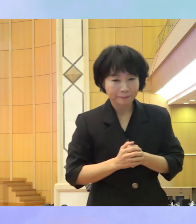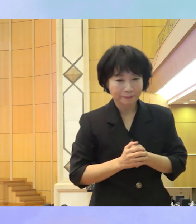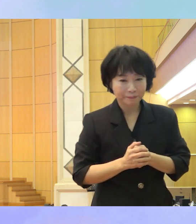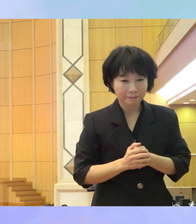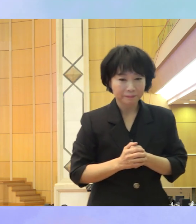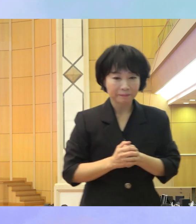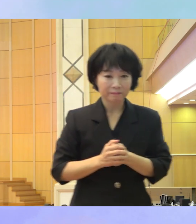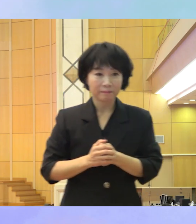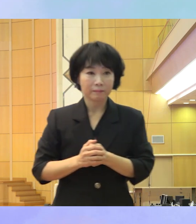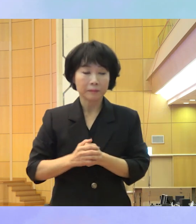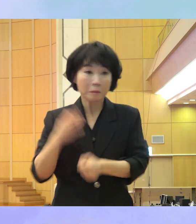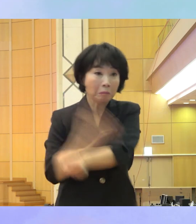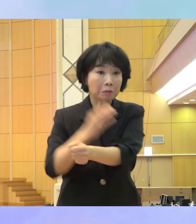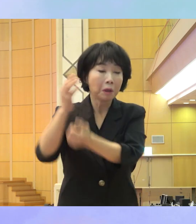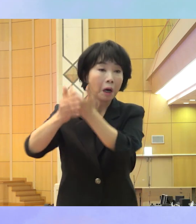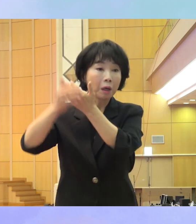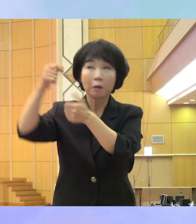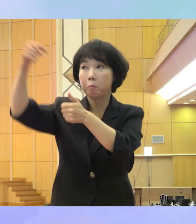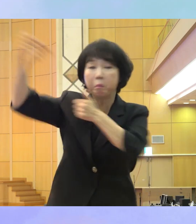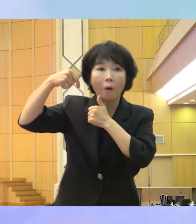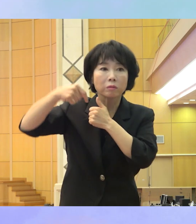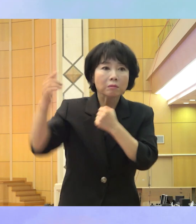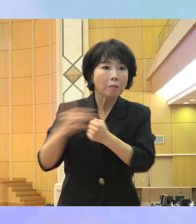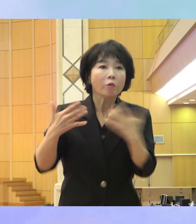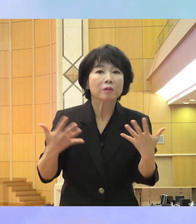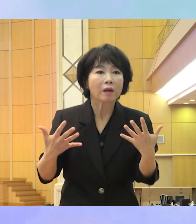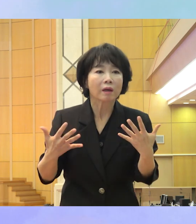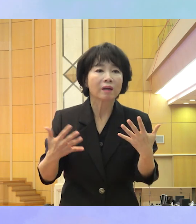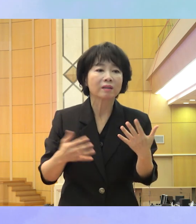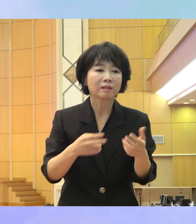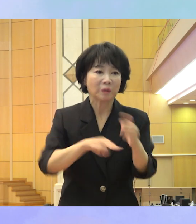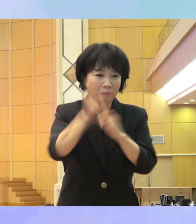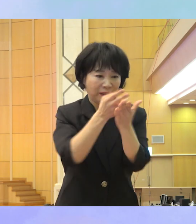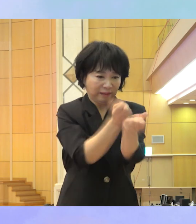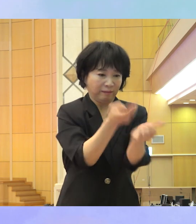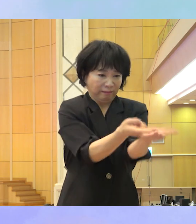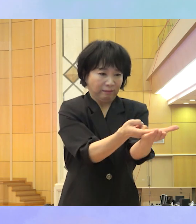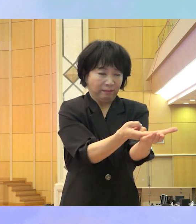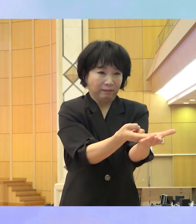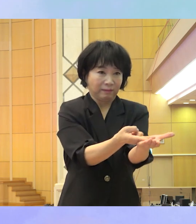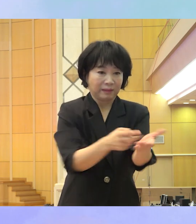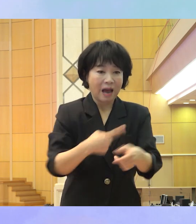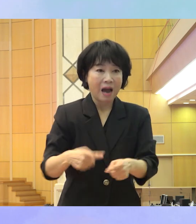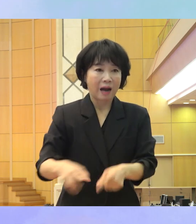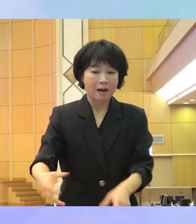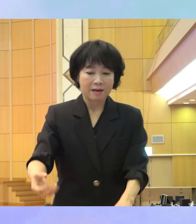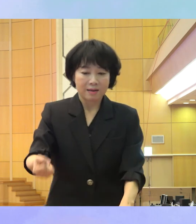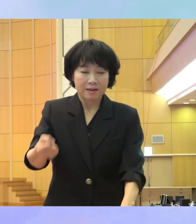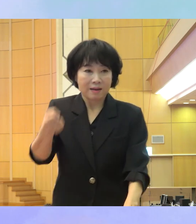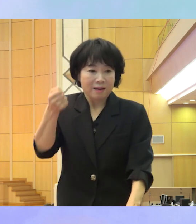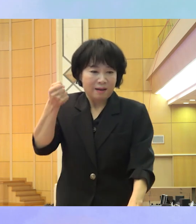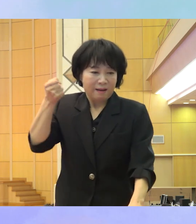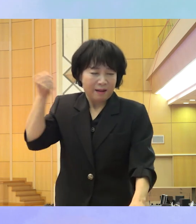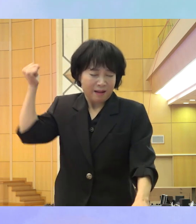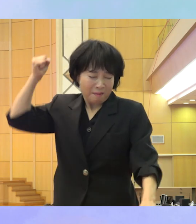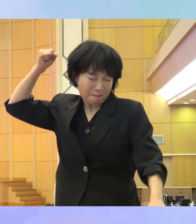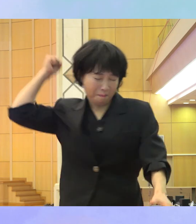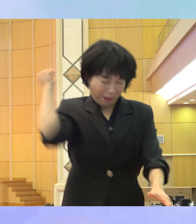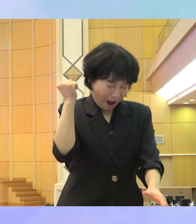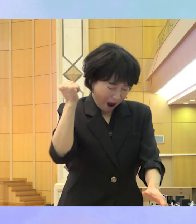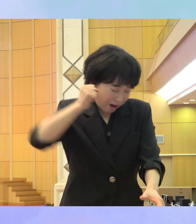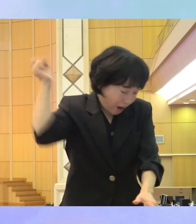하나님의 명령이기 때문에 옆구리에 찬 칼을 뽑아서 목을 치려고 할 때 하나님의 음성,